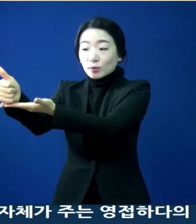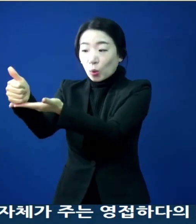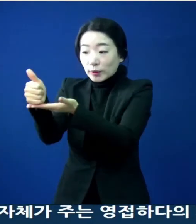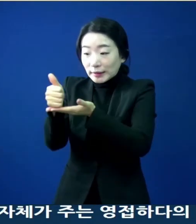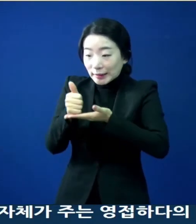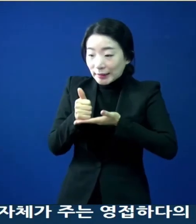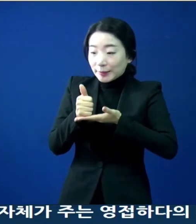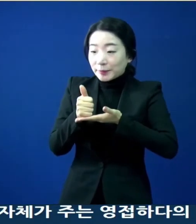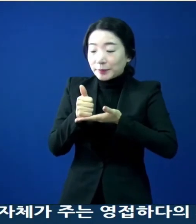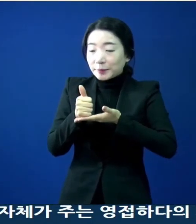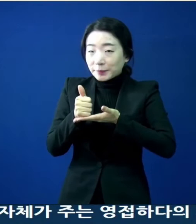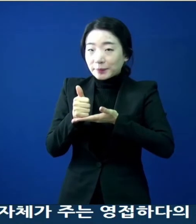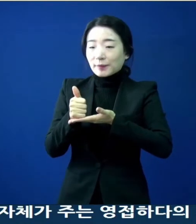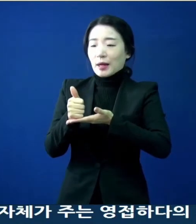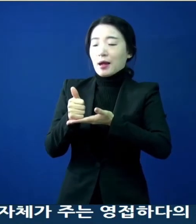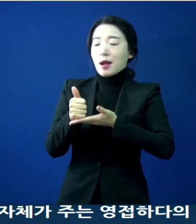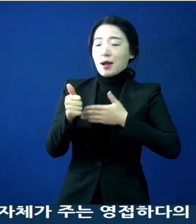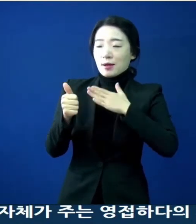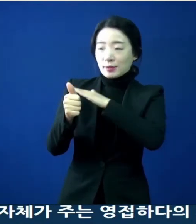맞이하여서 잘